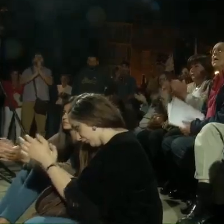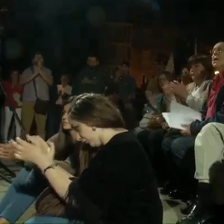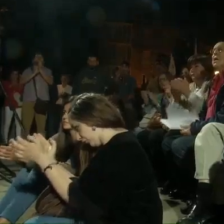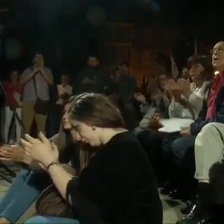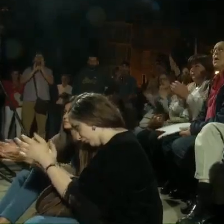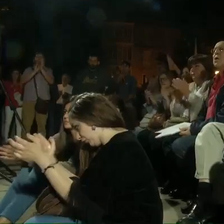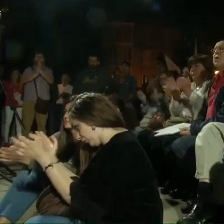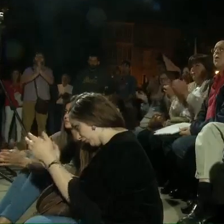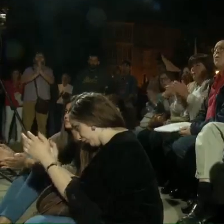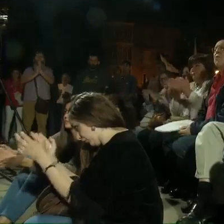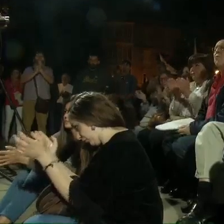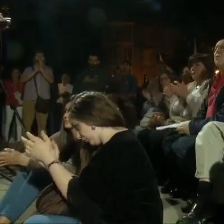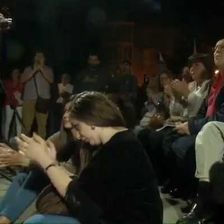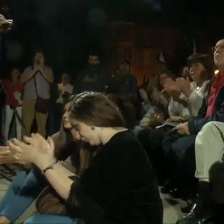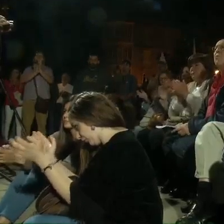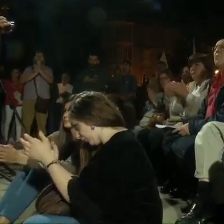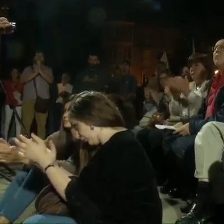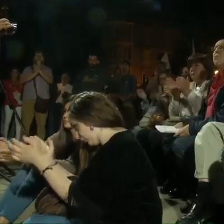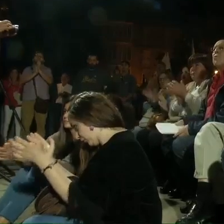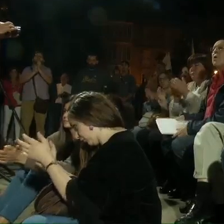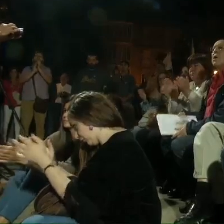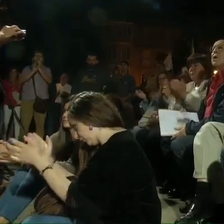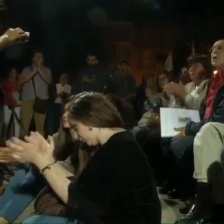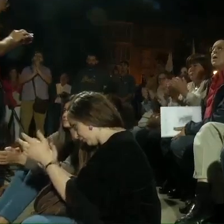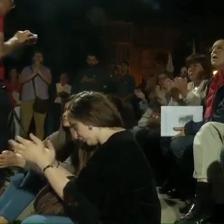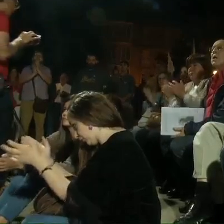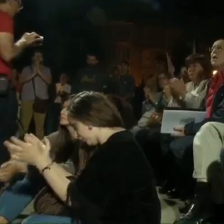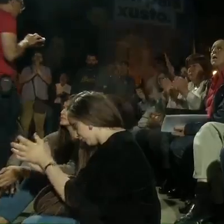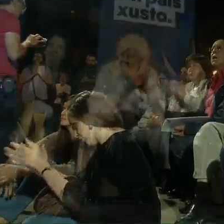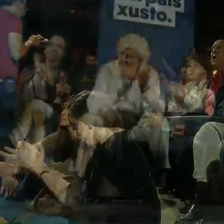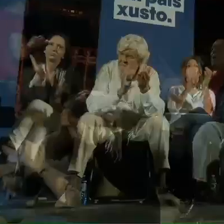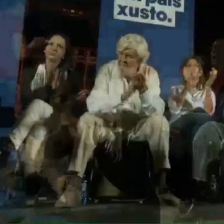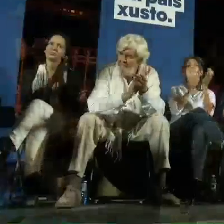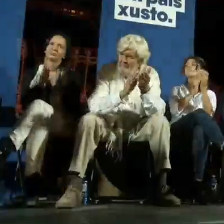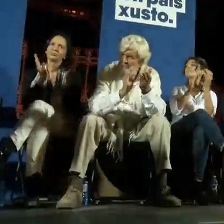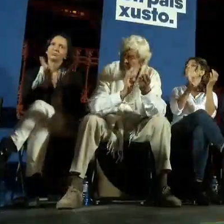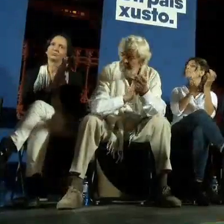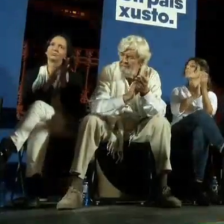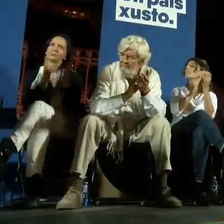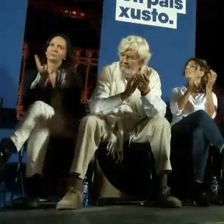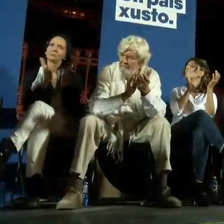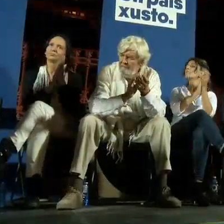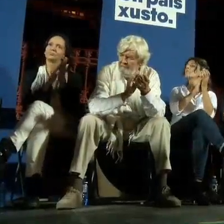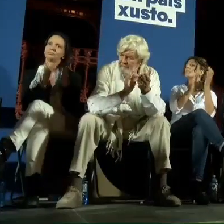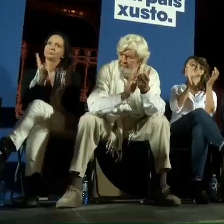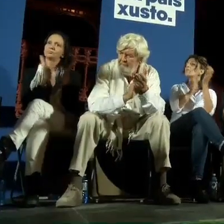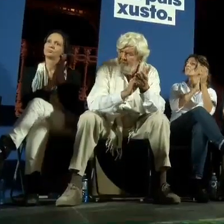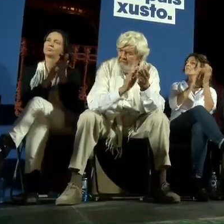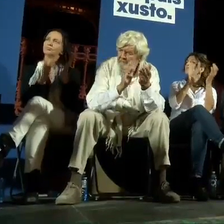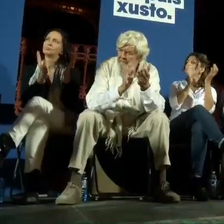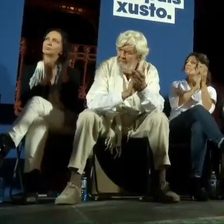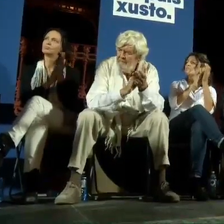é a xustiza social, a xustiza redistributiva. Segregan por